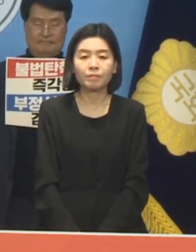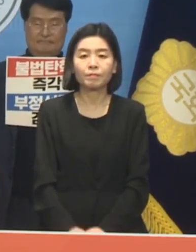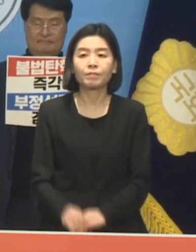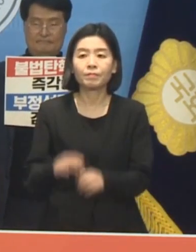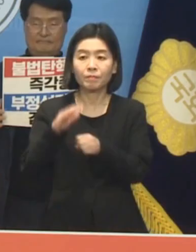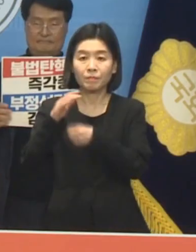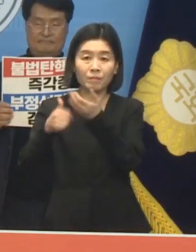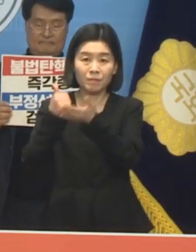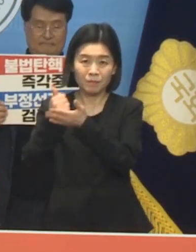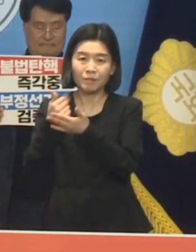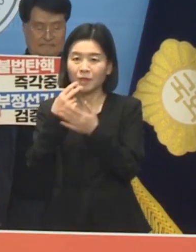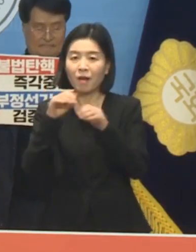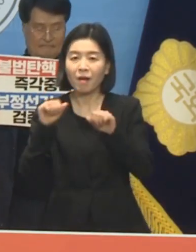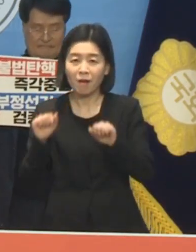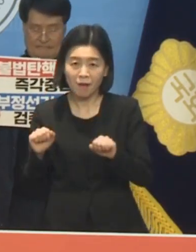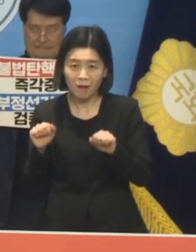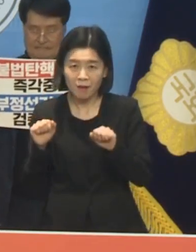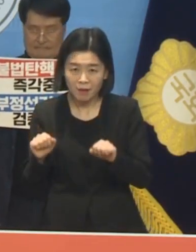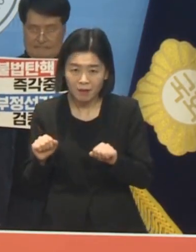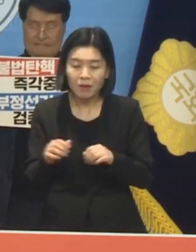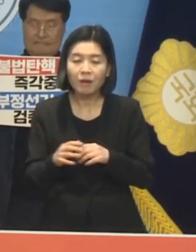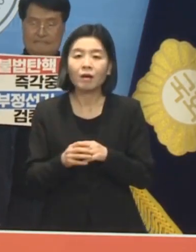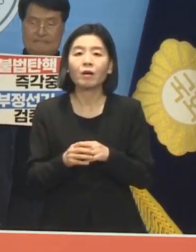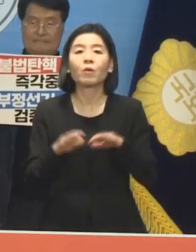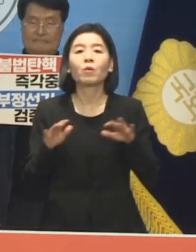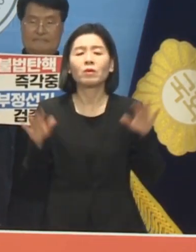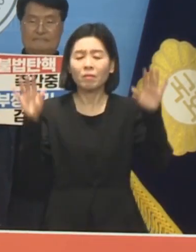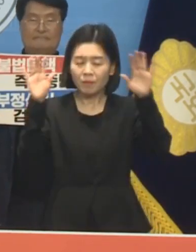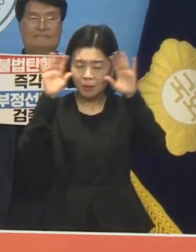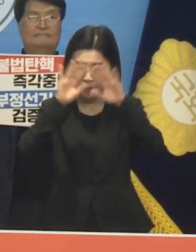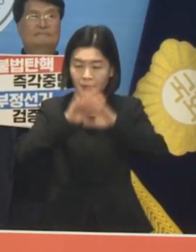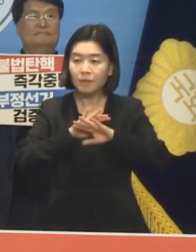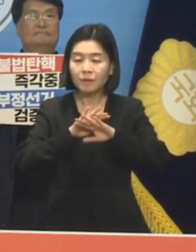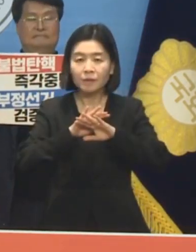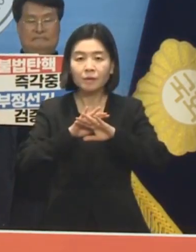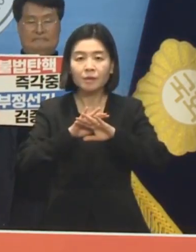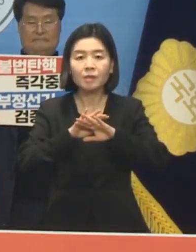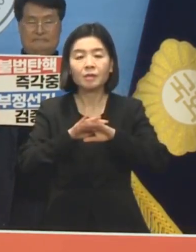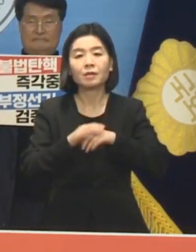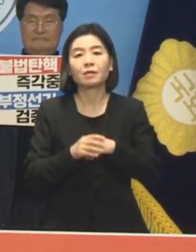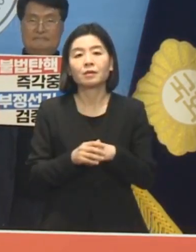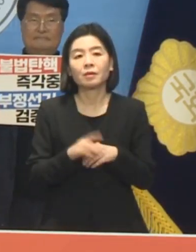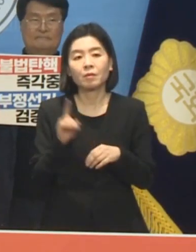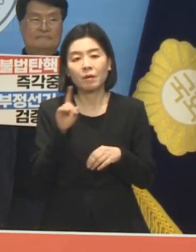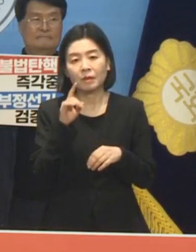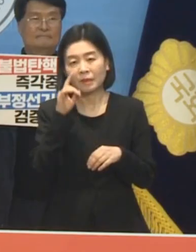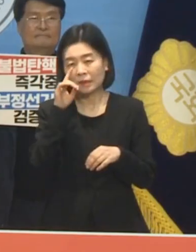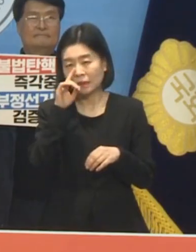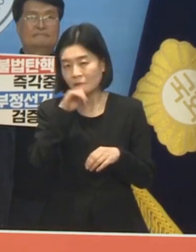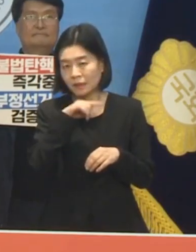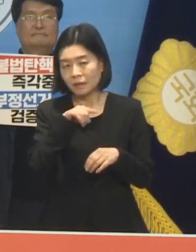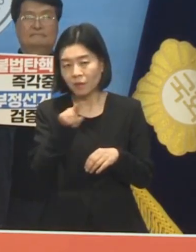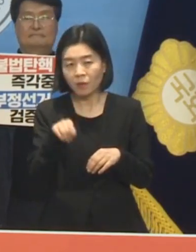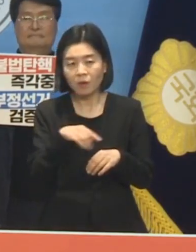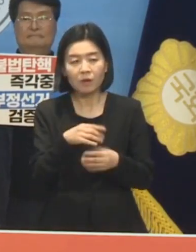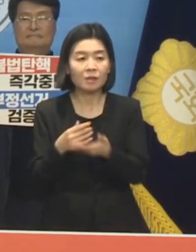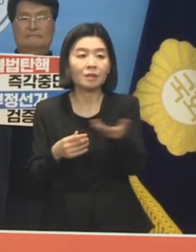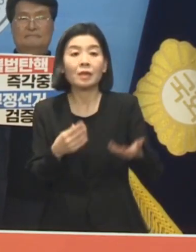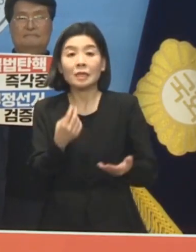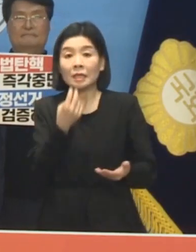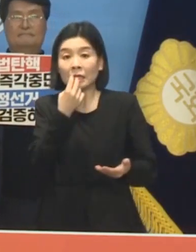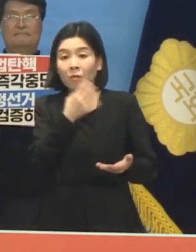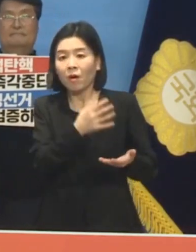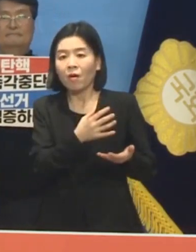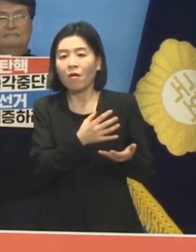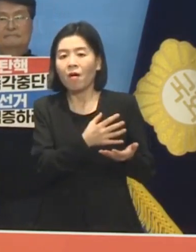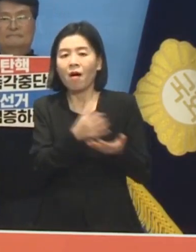하나님은 살아계시고 오늘 밤에라도 사악한 당신들의 생명을 거두어